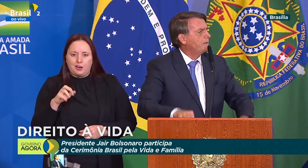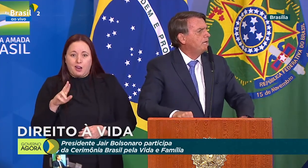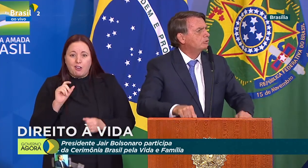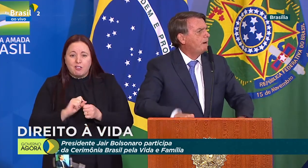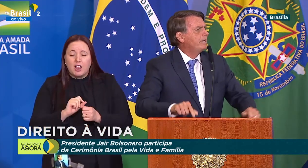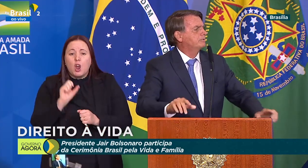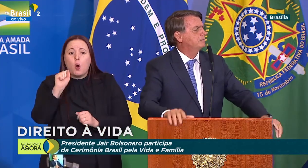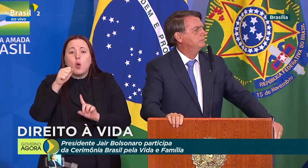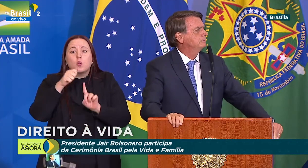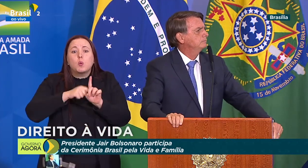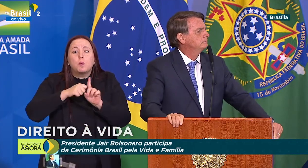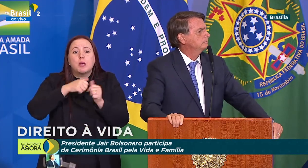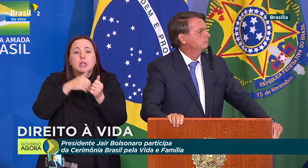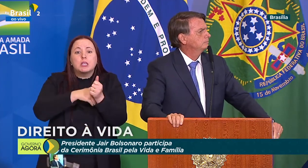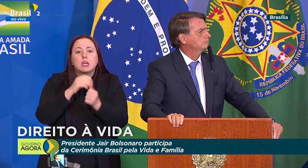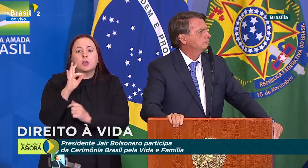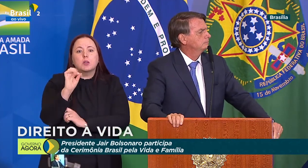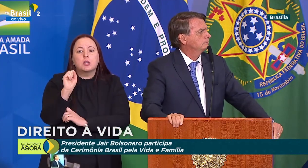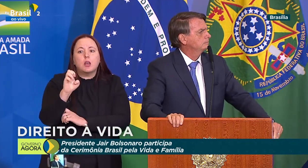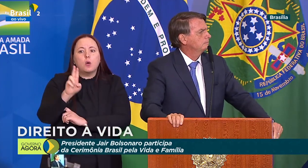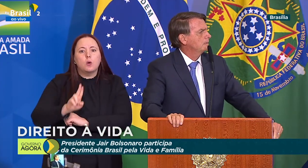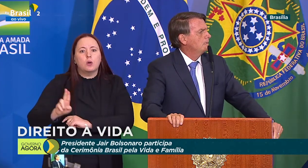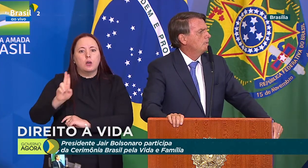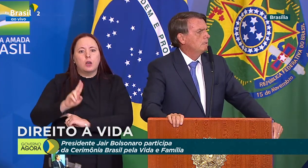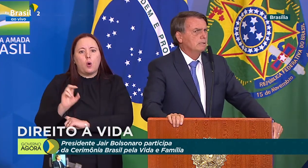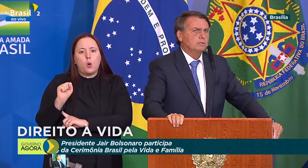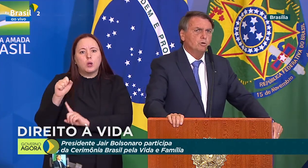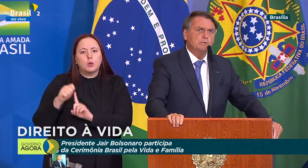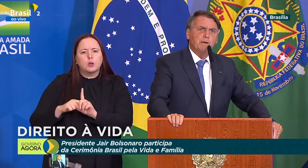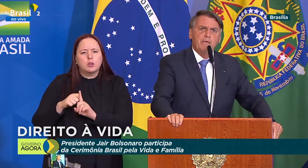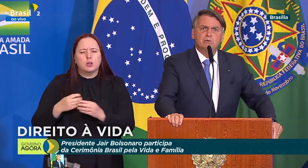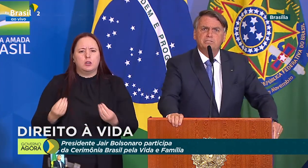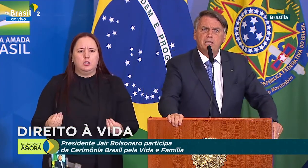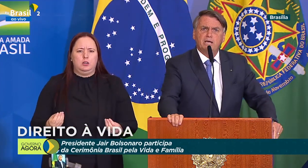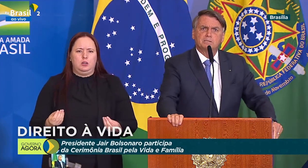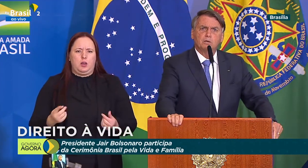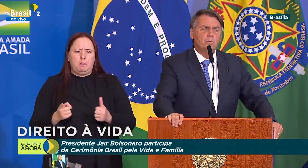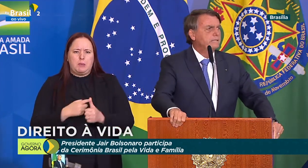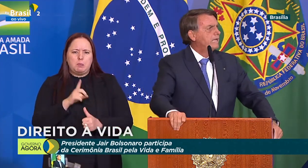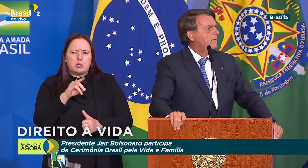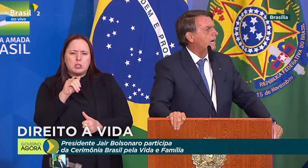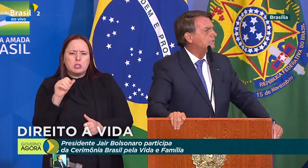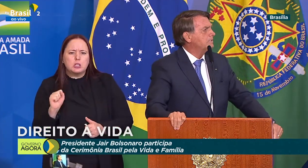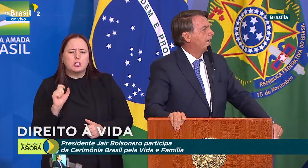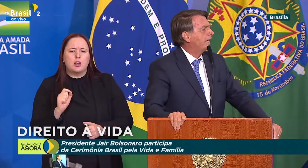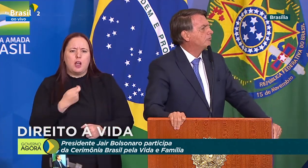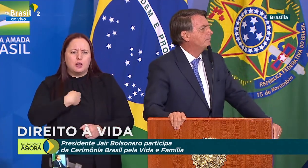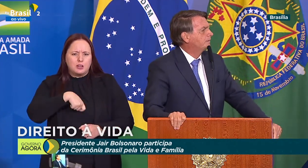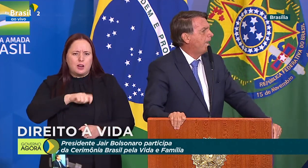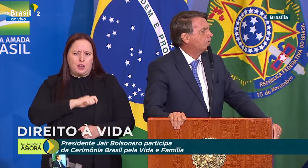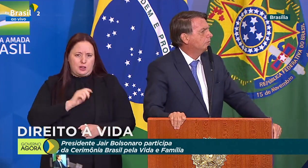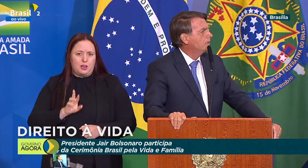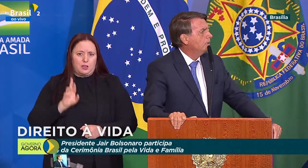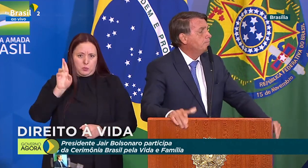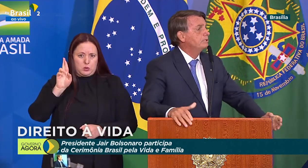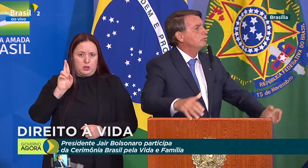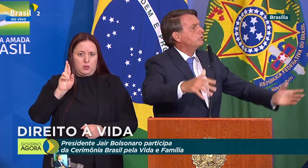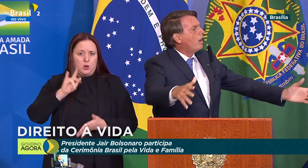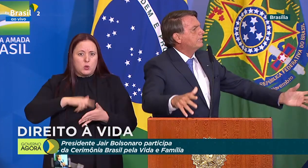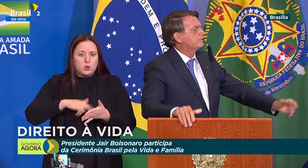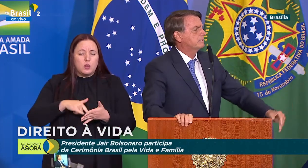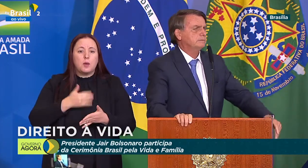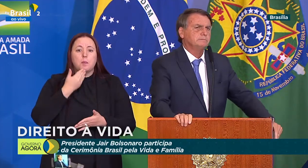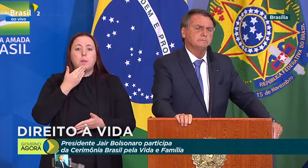meses com acento Ministro banhos e nos primeiros dias o e delegado encarregado do inquérito